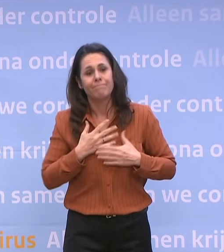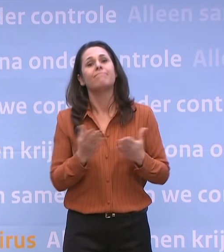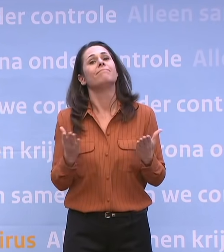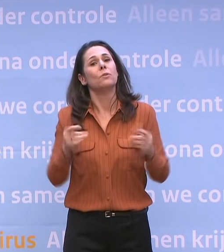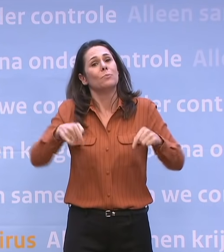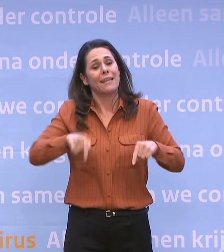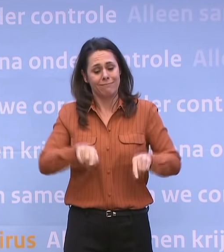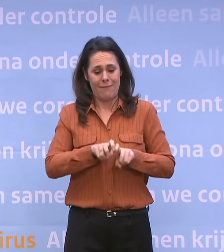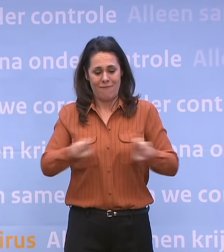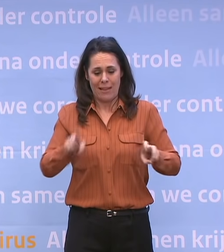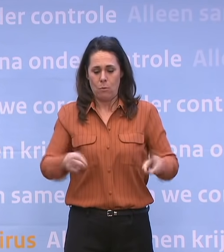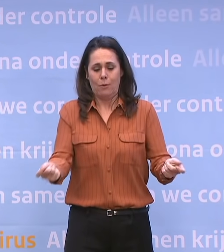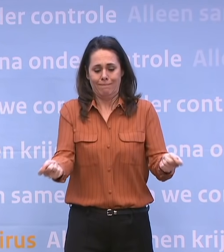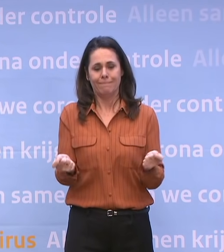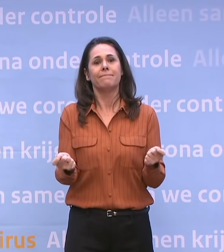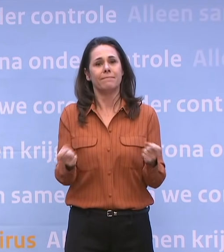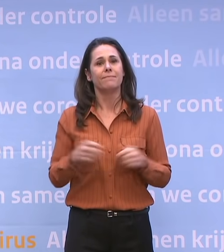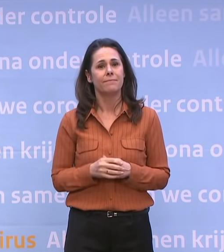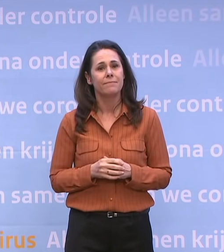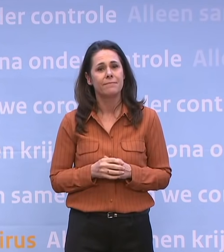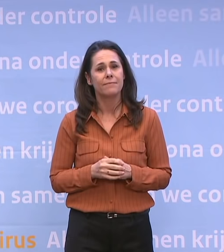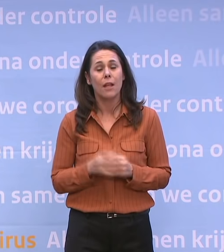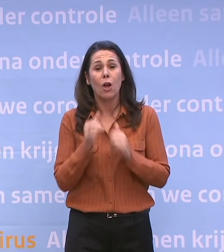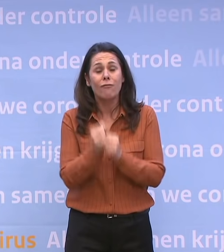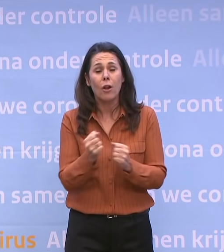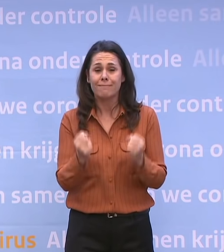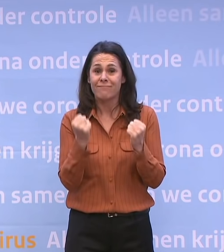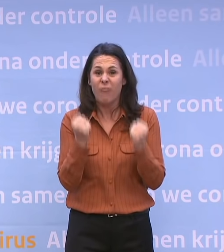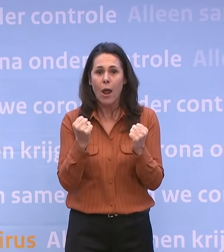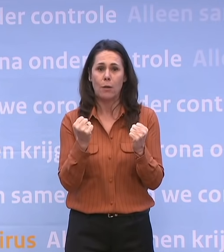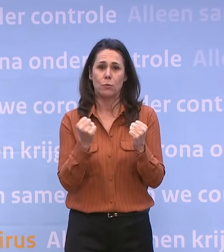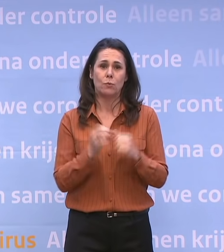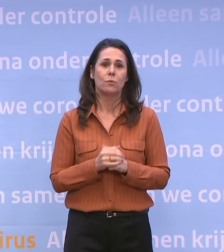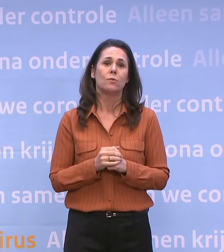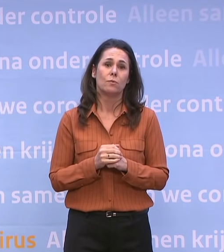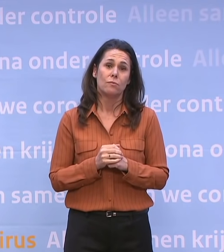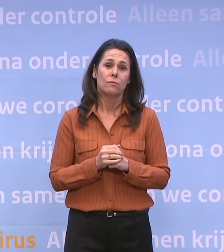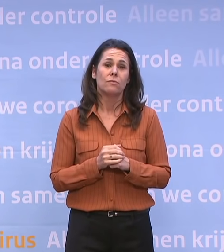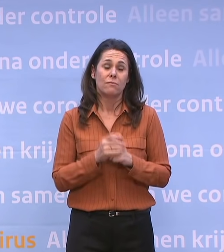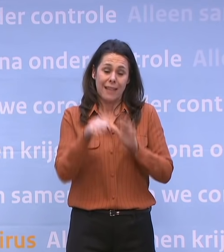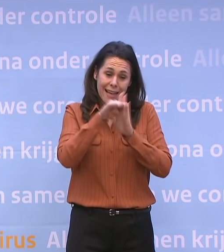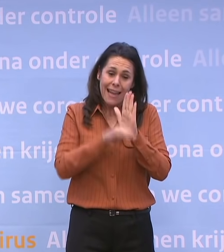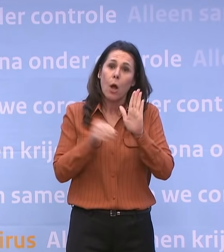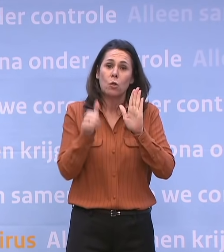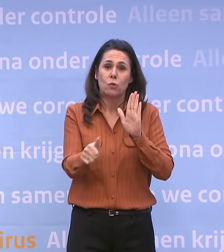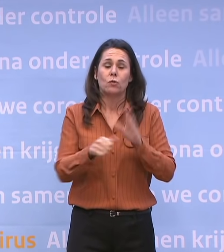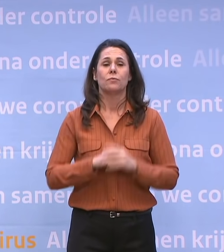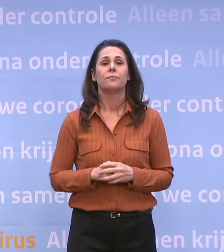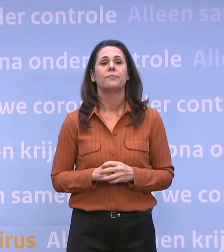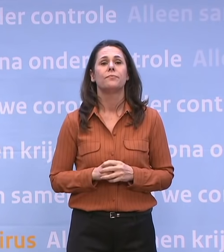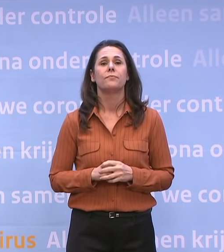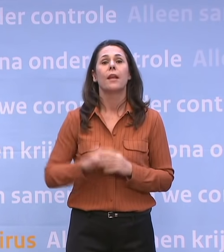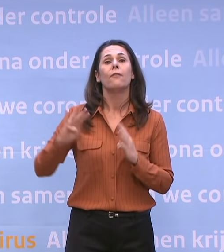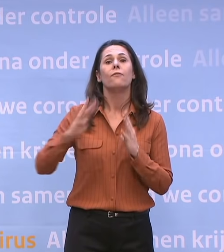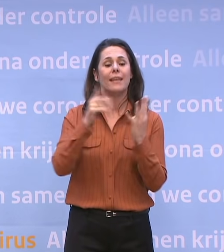dit virus onder controle krijgen. Daarom hou vol en blijf u aan de regels houden. Ten